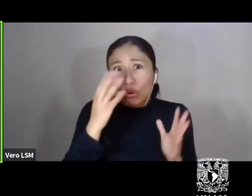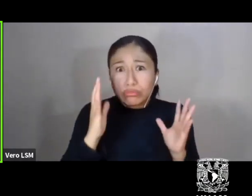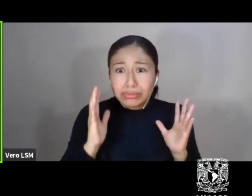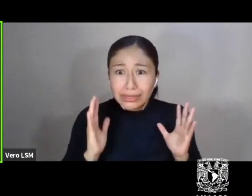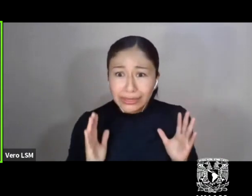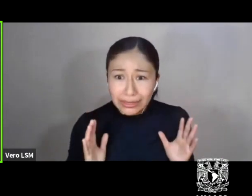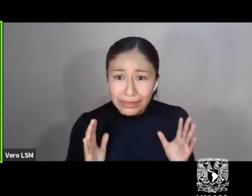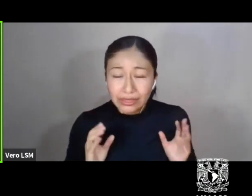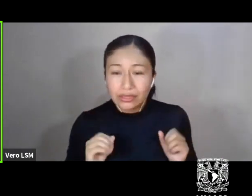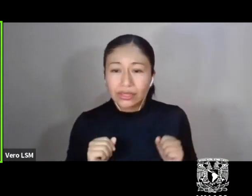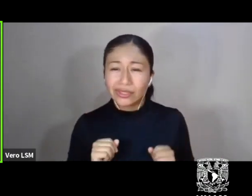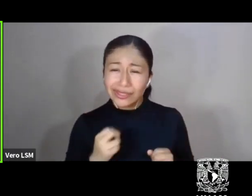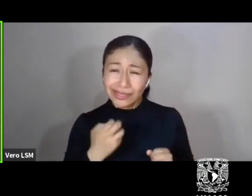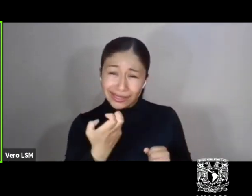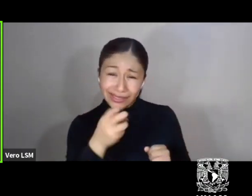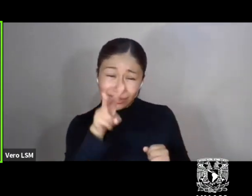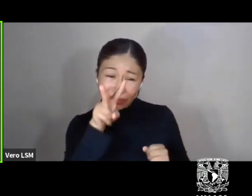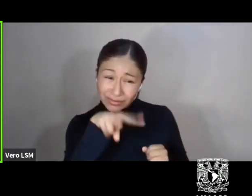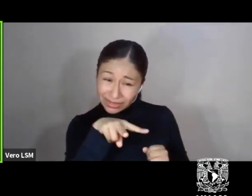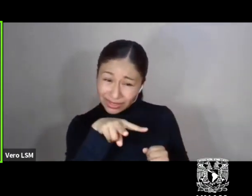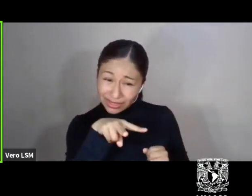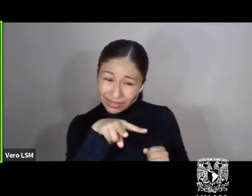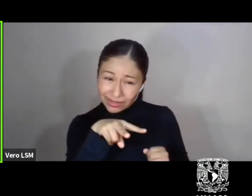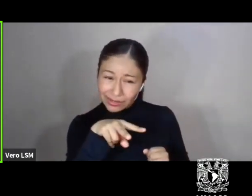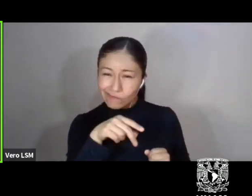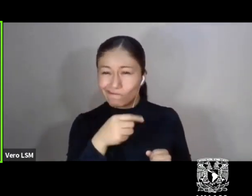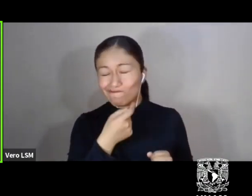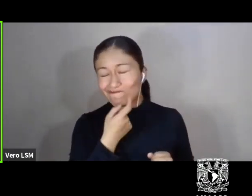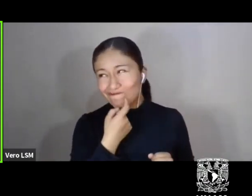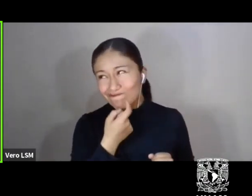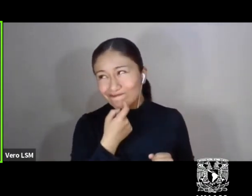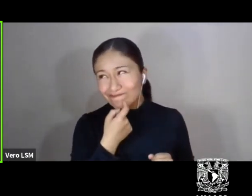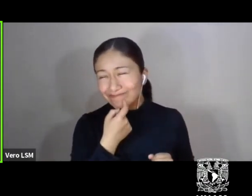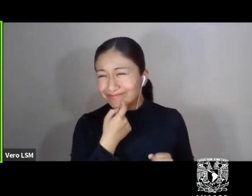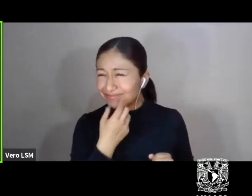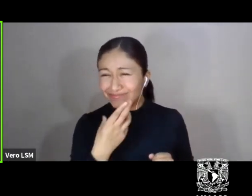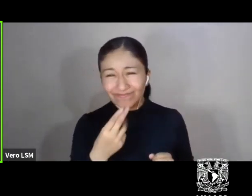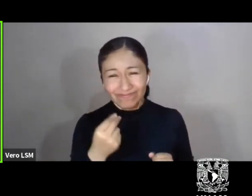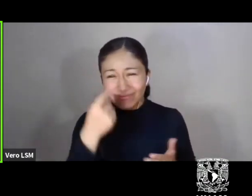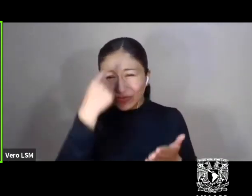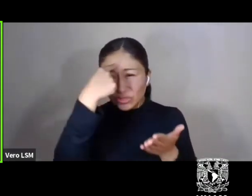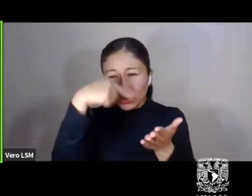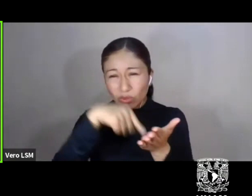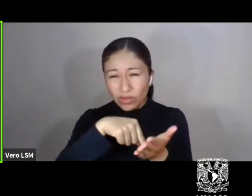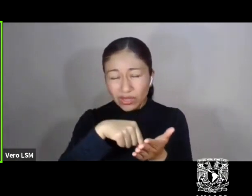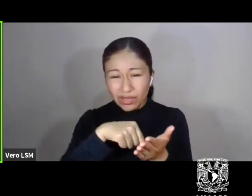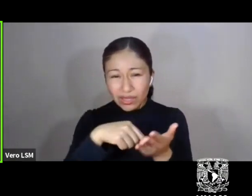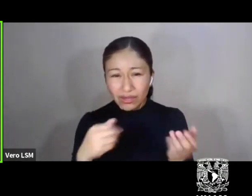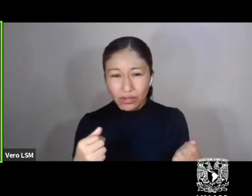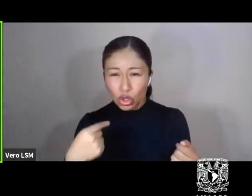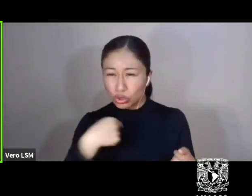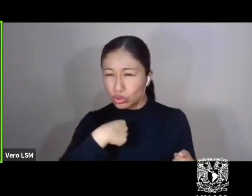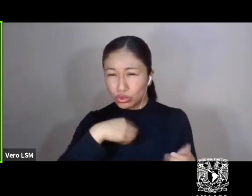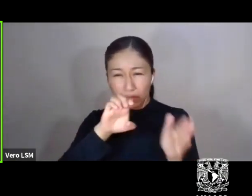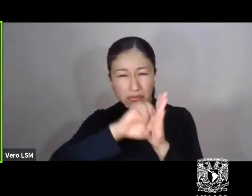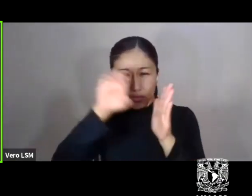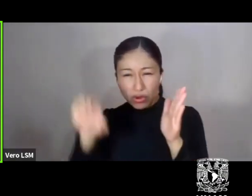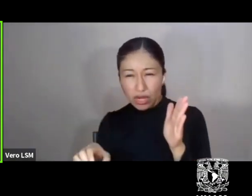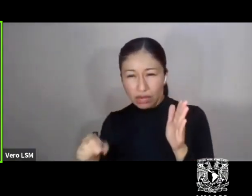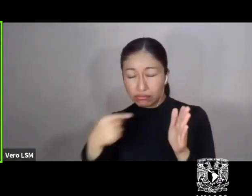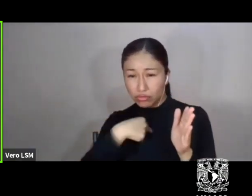cuando tienes visibilidad, cómo te ven las demás personas, ¿no? O cómo eres percibido por las